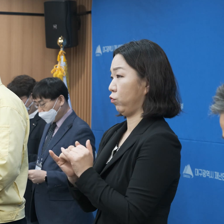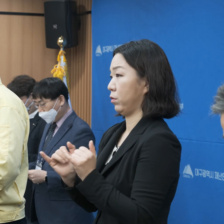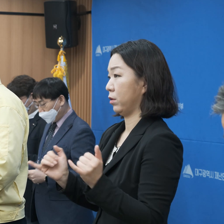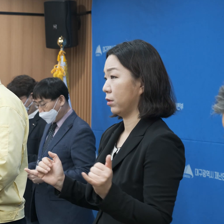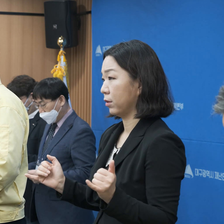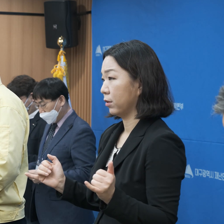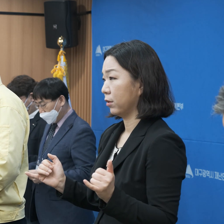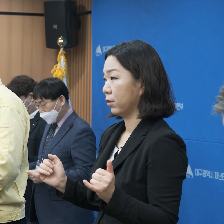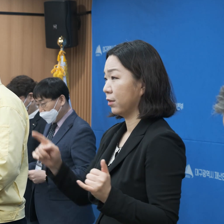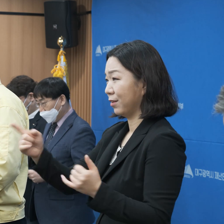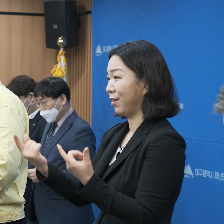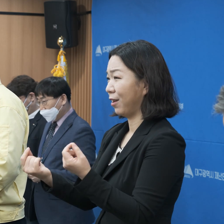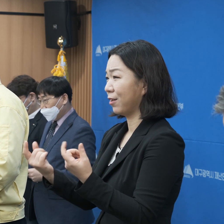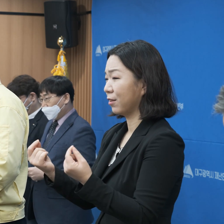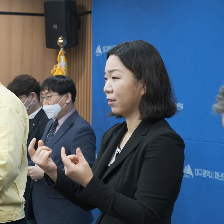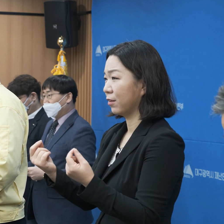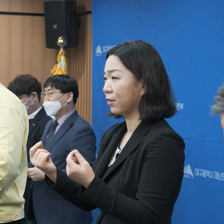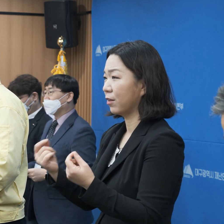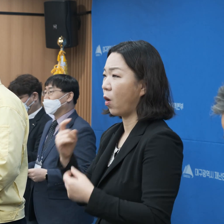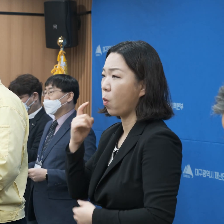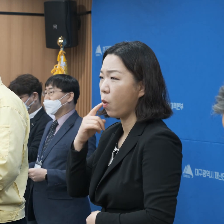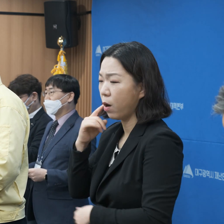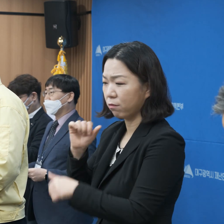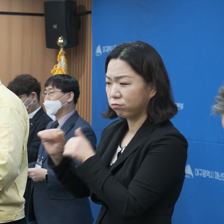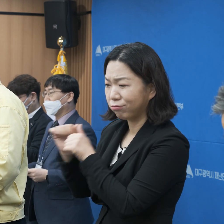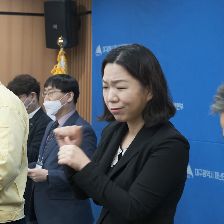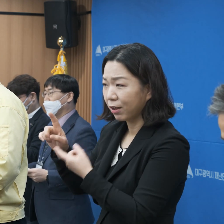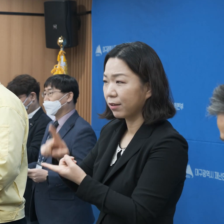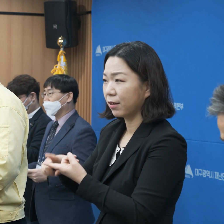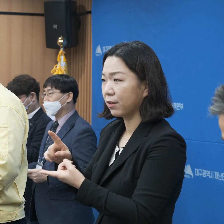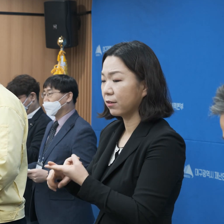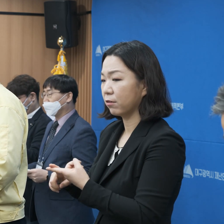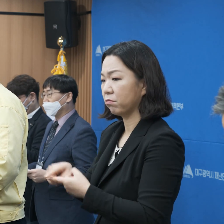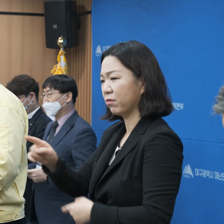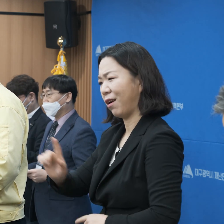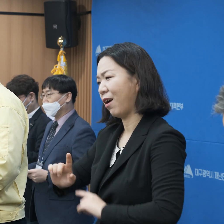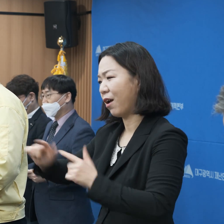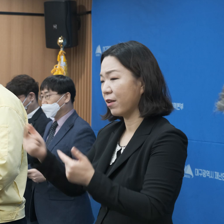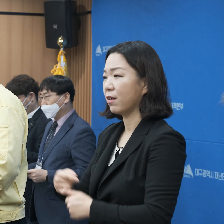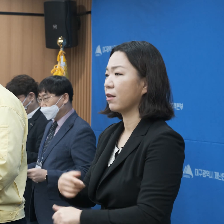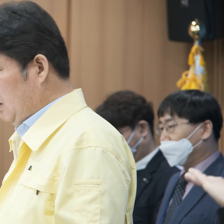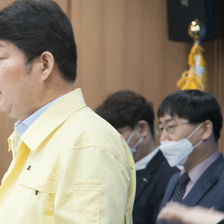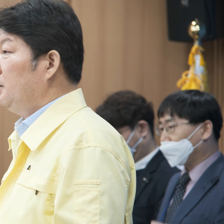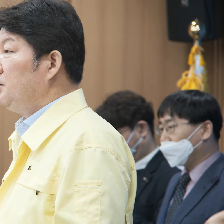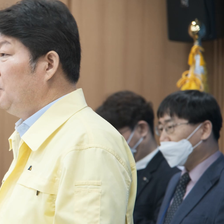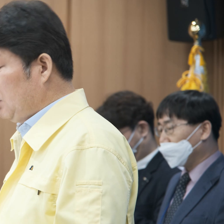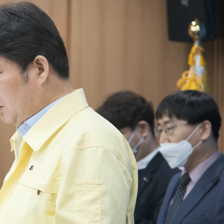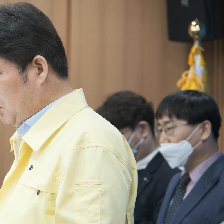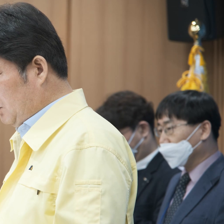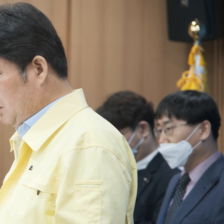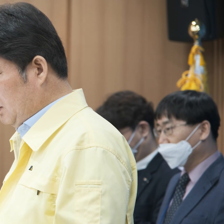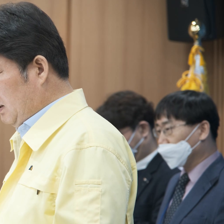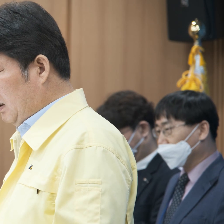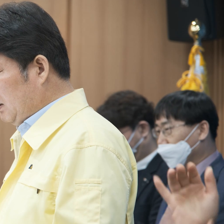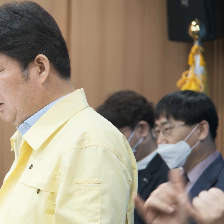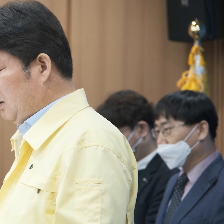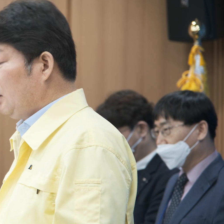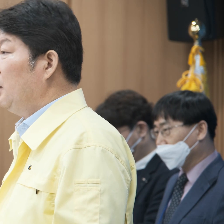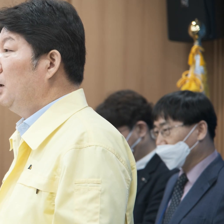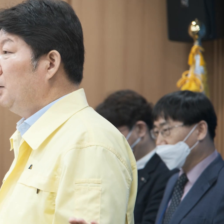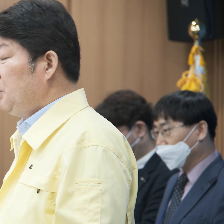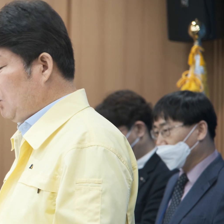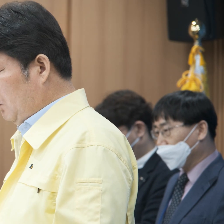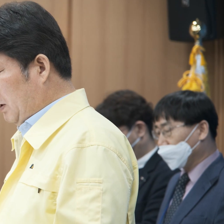국민들께서는 이러한 터무니없는 주장에 대해 오히려 단호하게 비판하시면서 시민 여러분